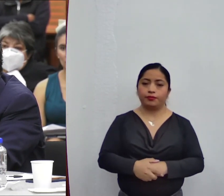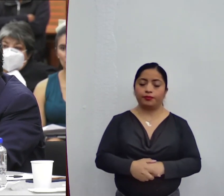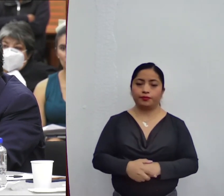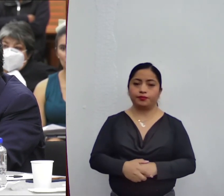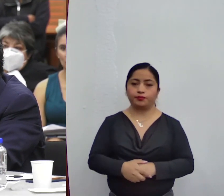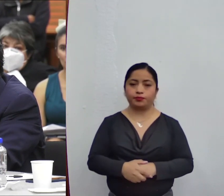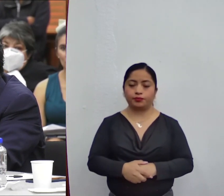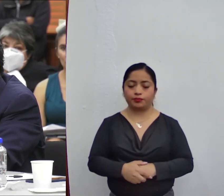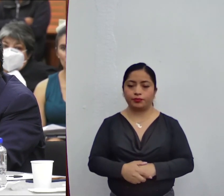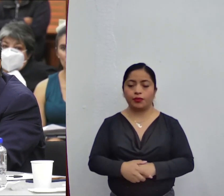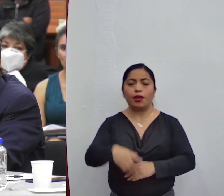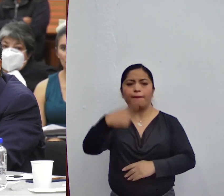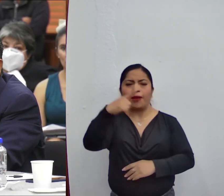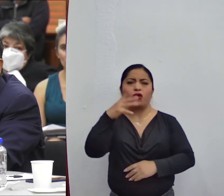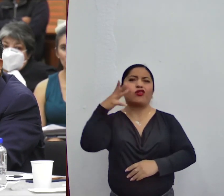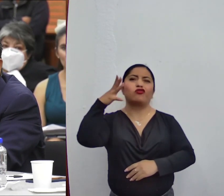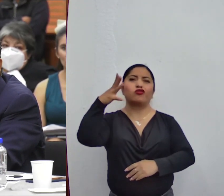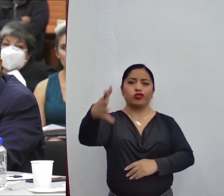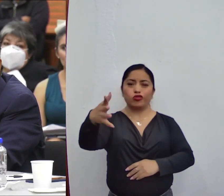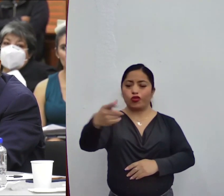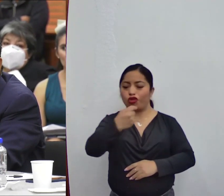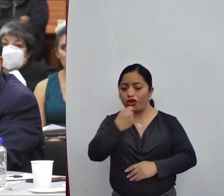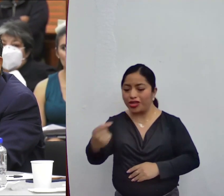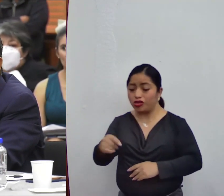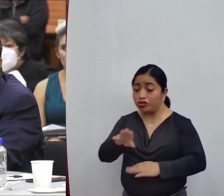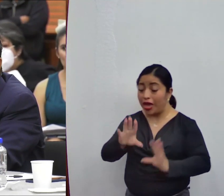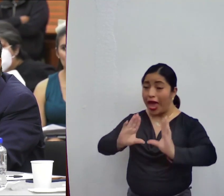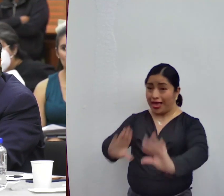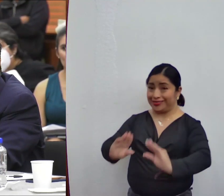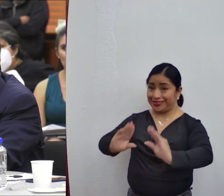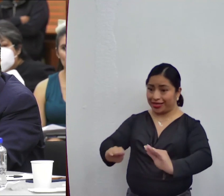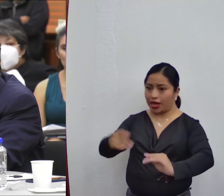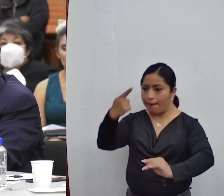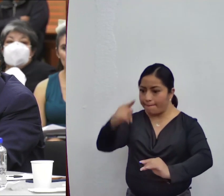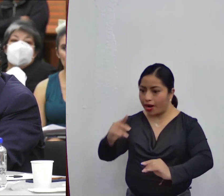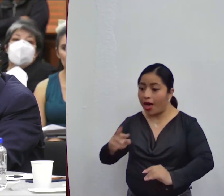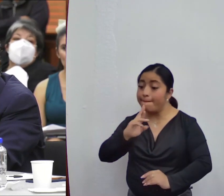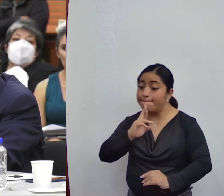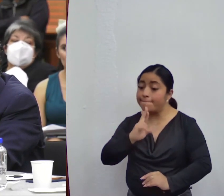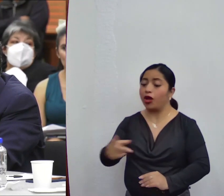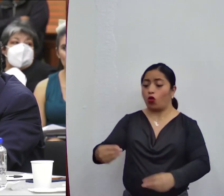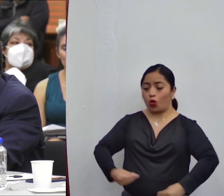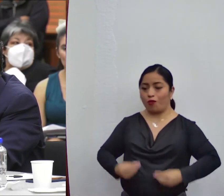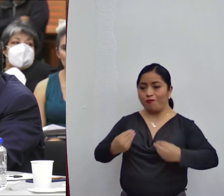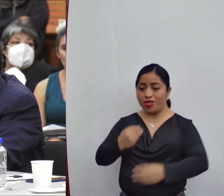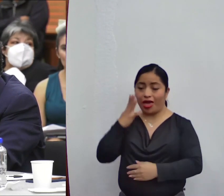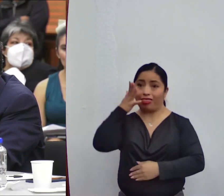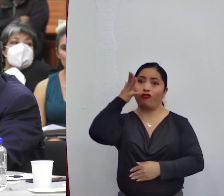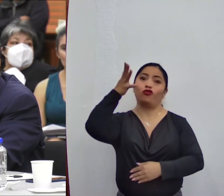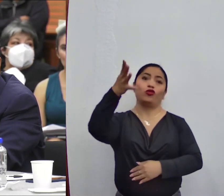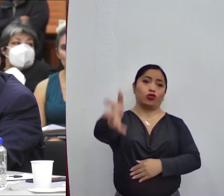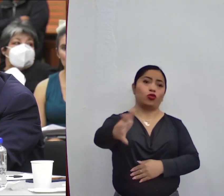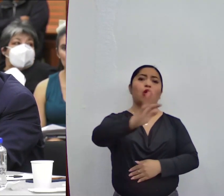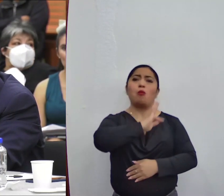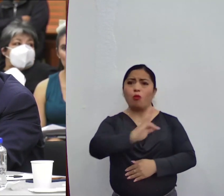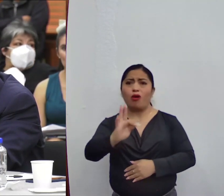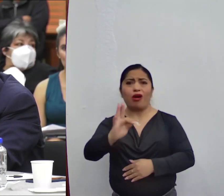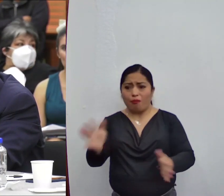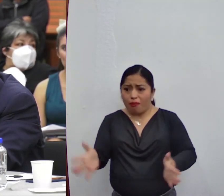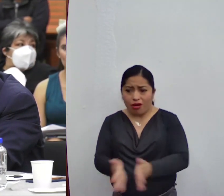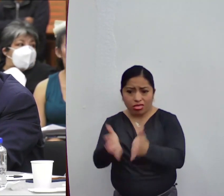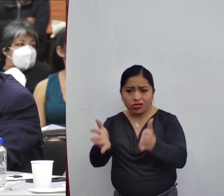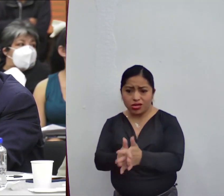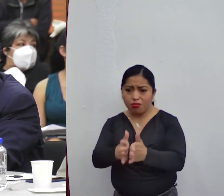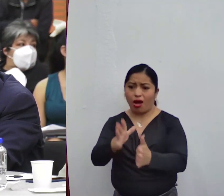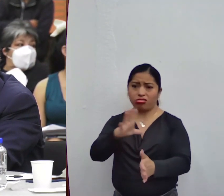más productivas. Reitero mi disenso con respecto a ese enfoque o a